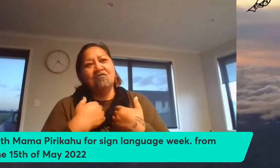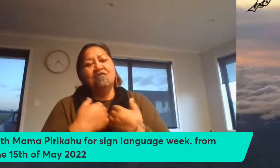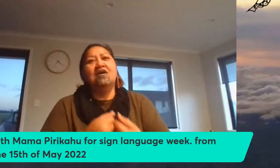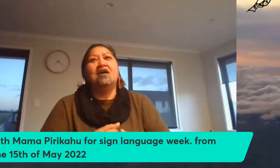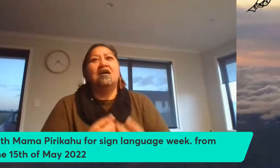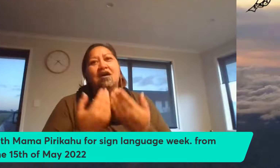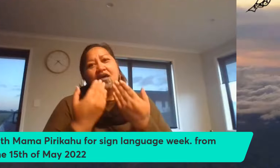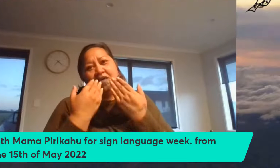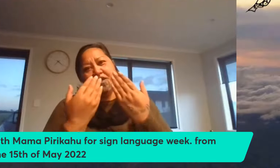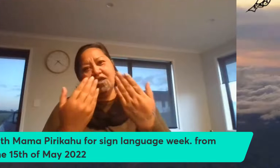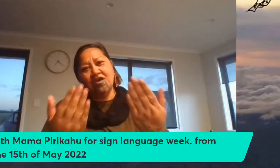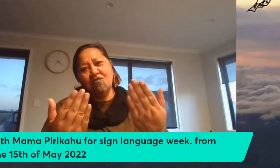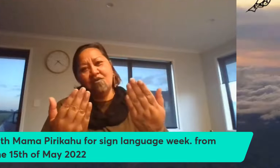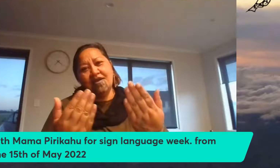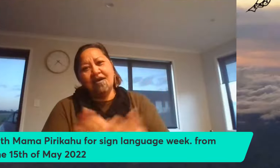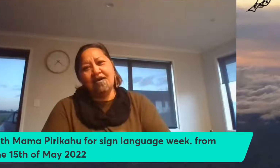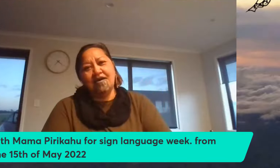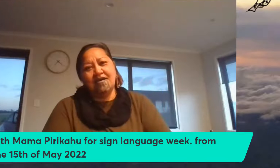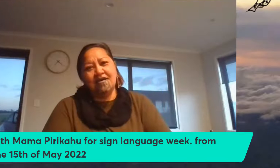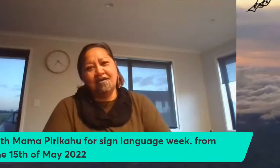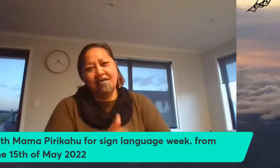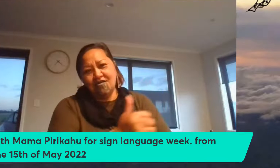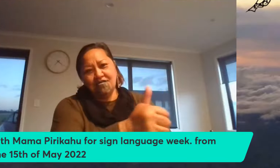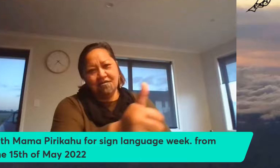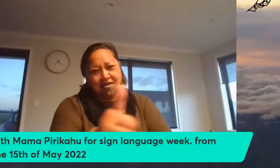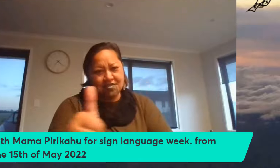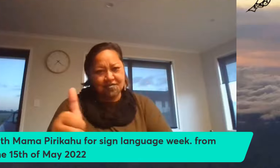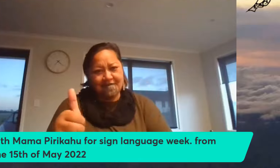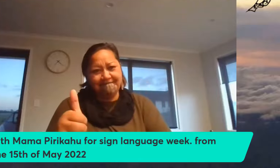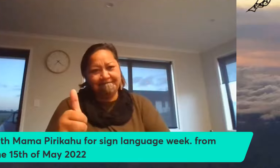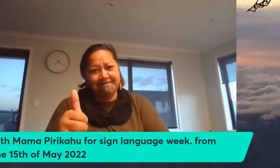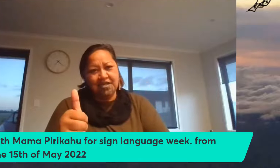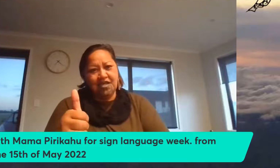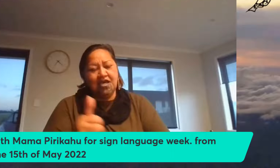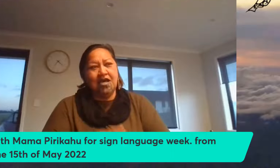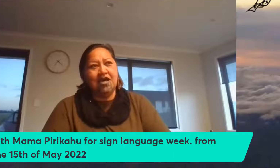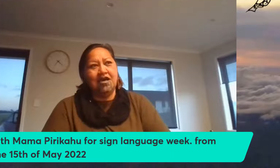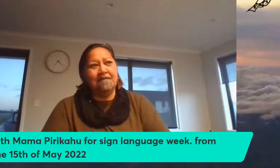tēnei au e me I kau ana kia koutou katoa.